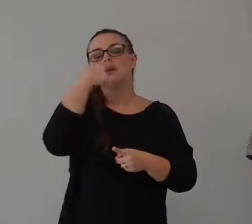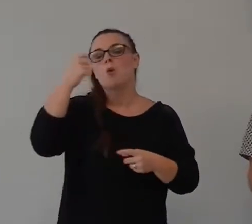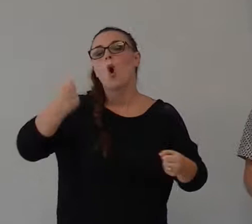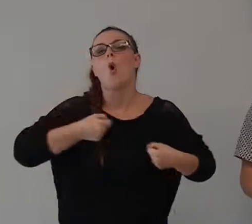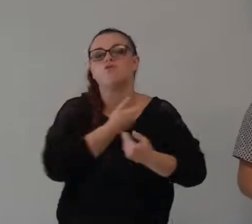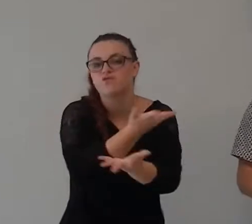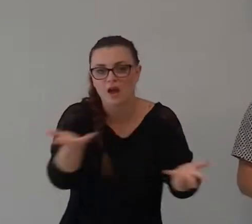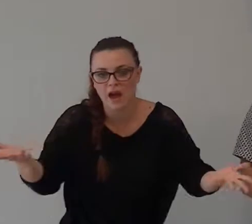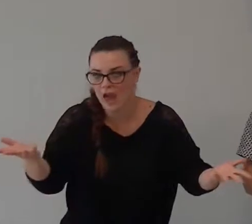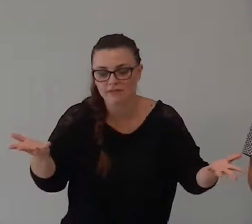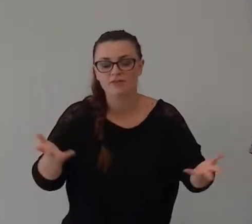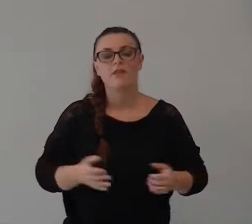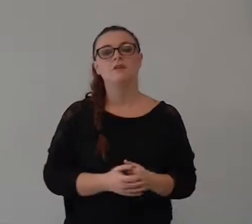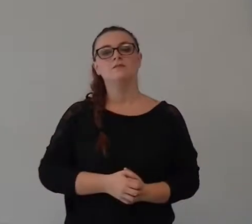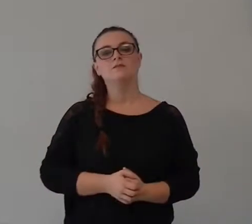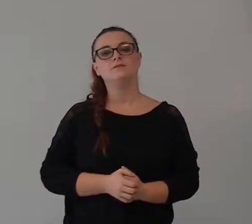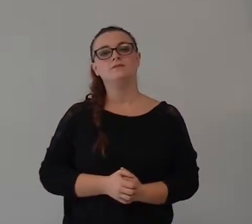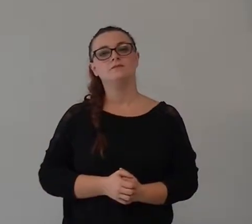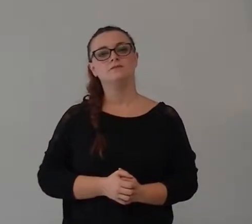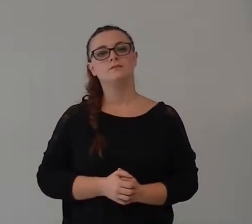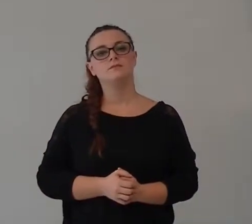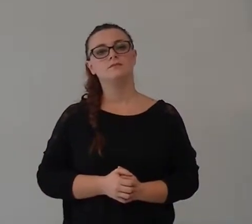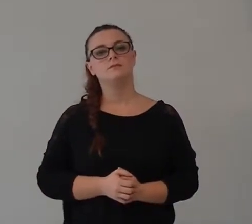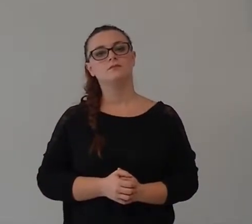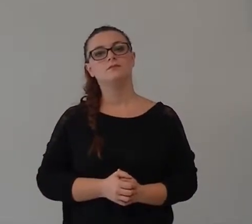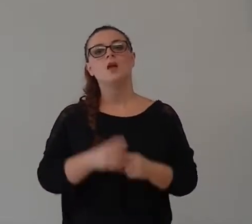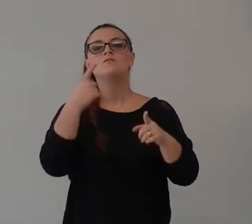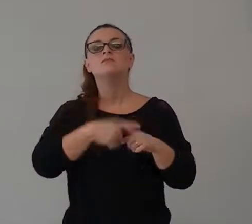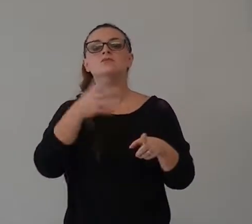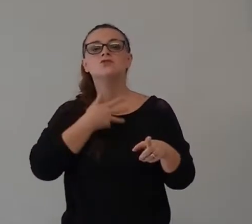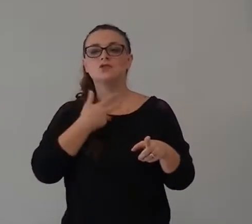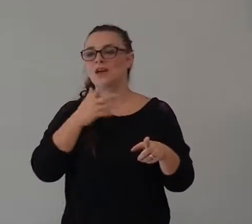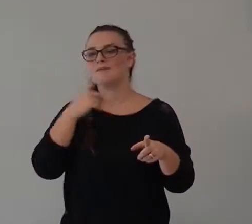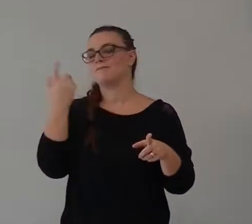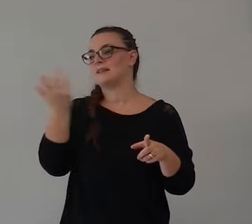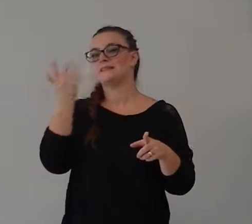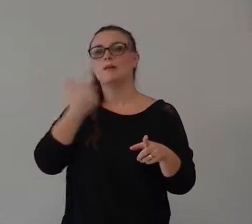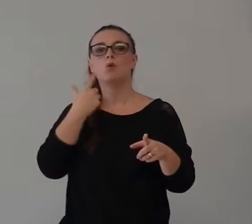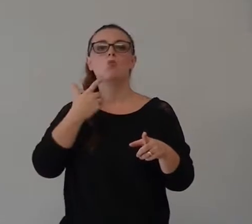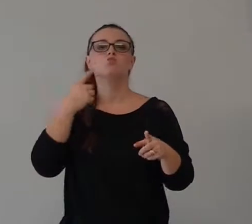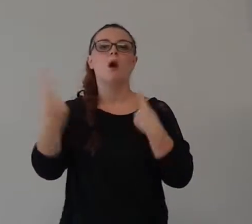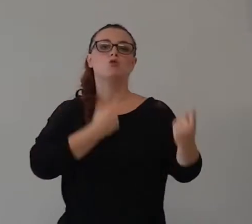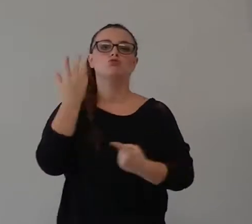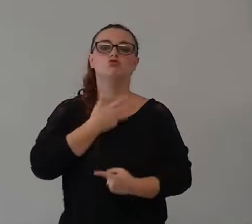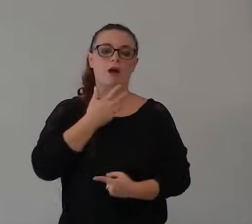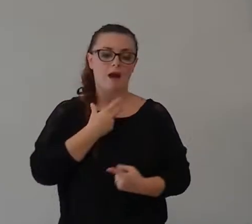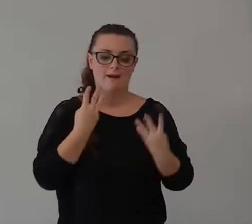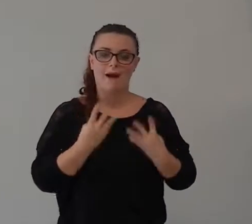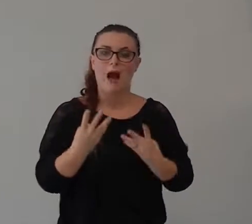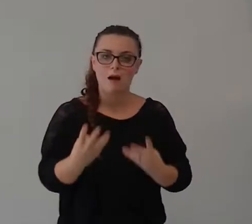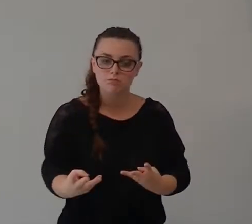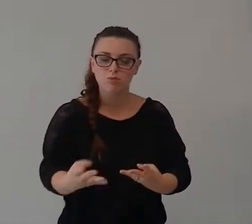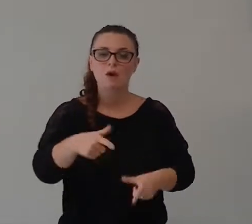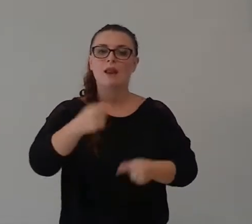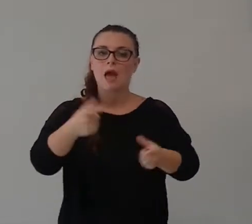feste e poi c'era, per chi aveva un campo, quasi tutti avevano un campo di grano o di orzo, c'era